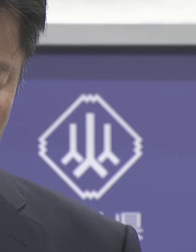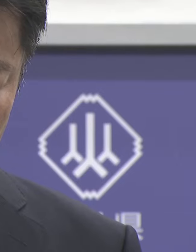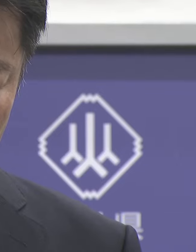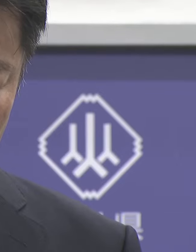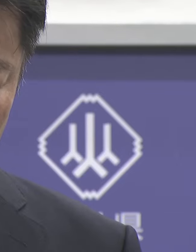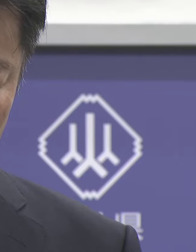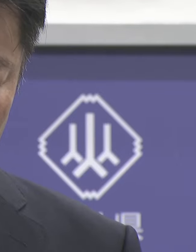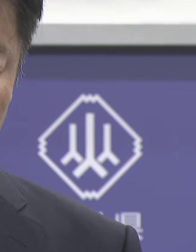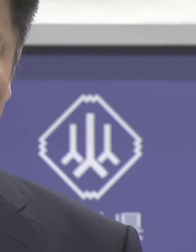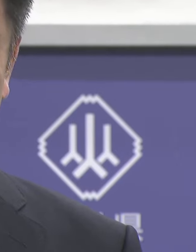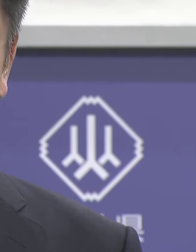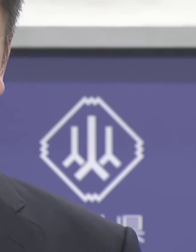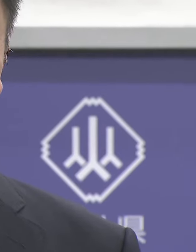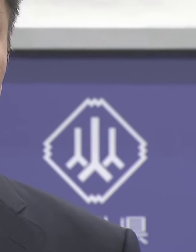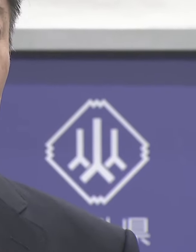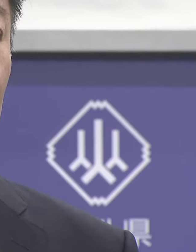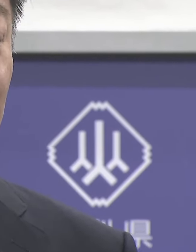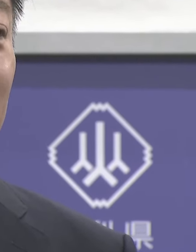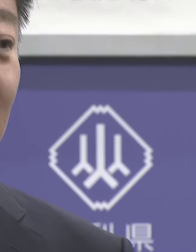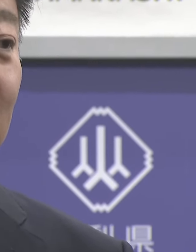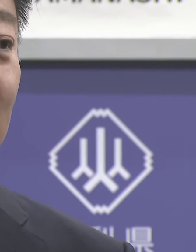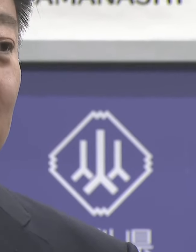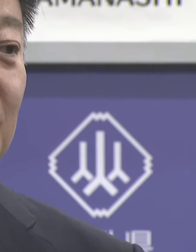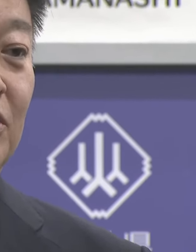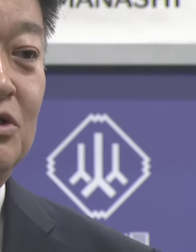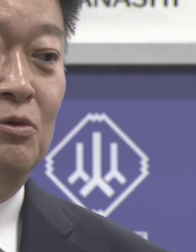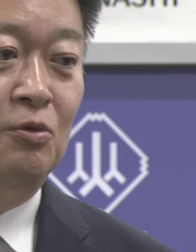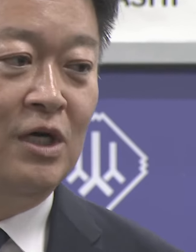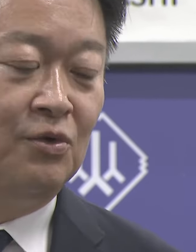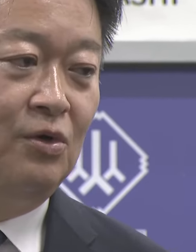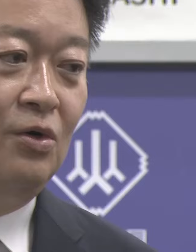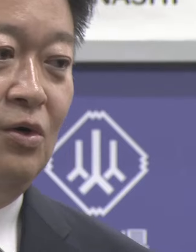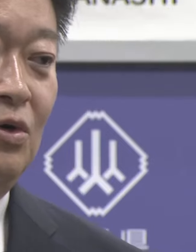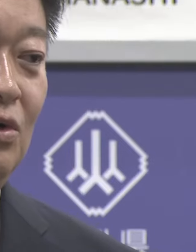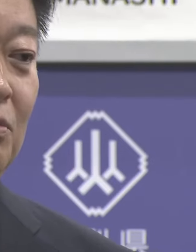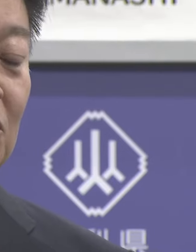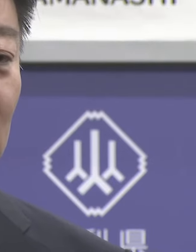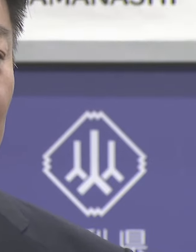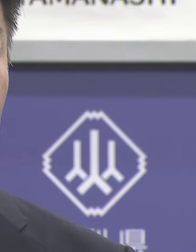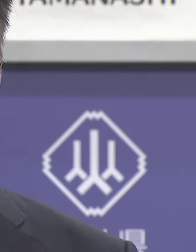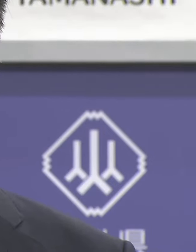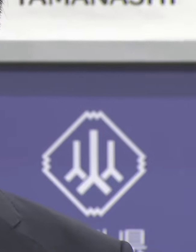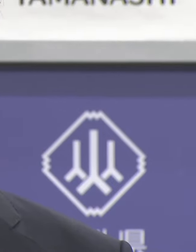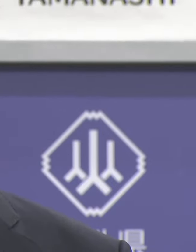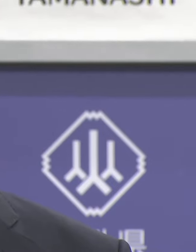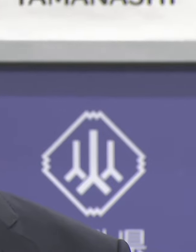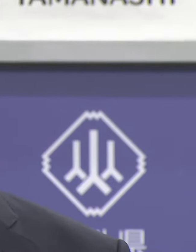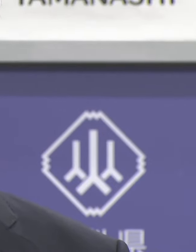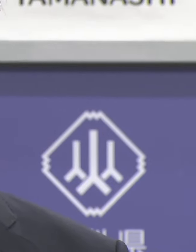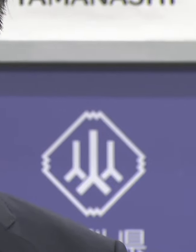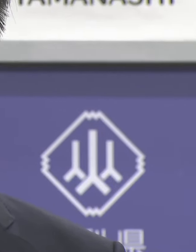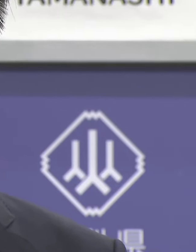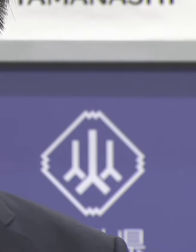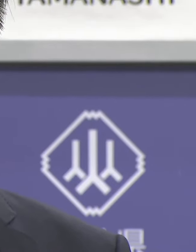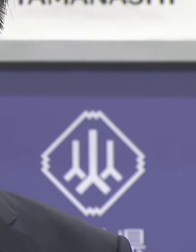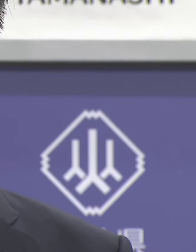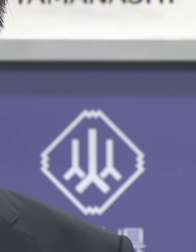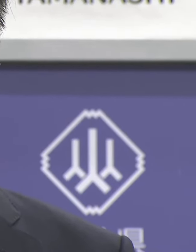まあ、あの総点検の最中、まあ、私どもも、まあ、この問題、を見出